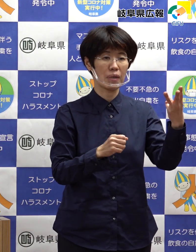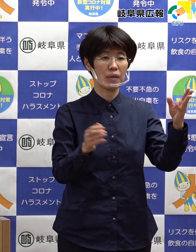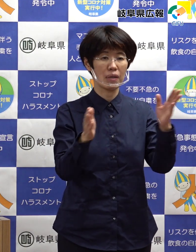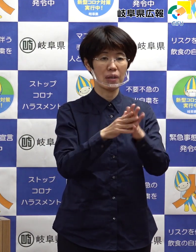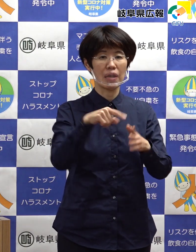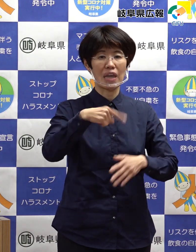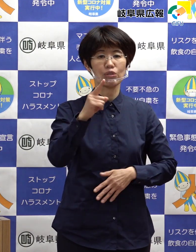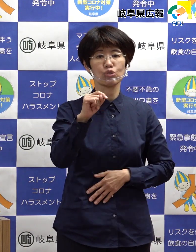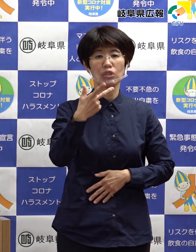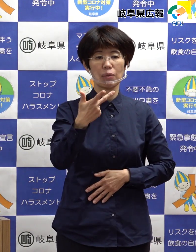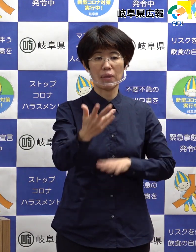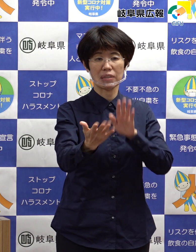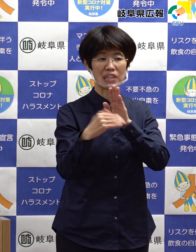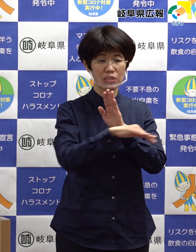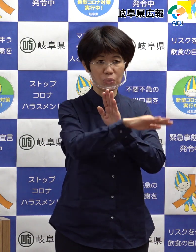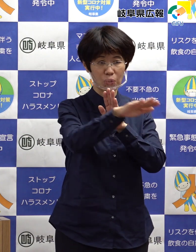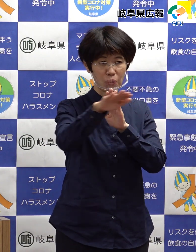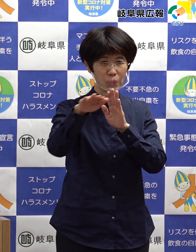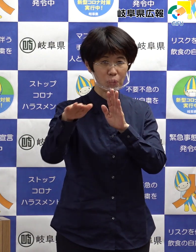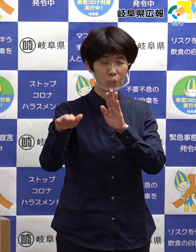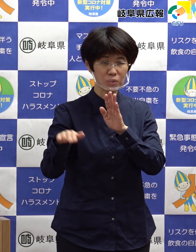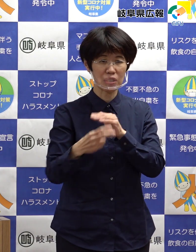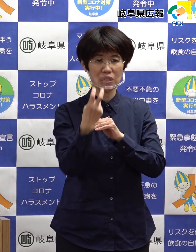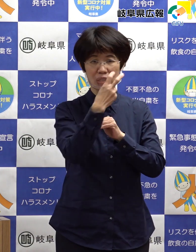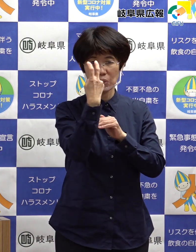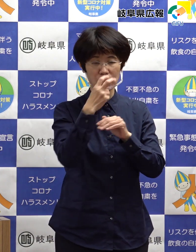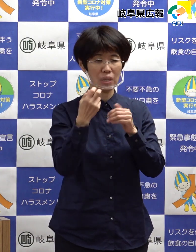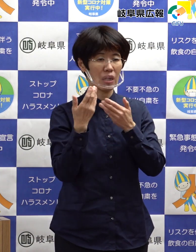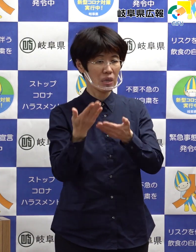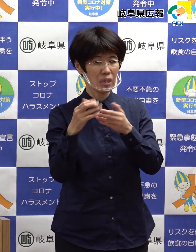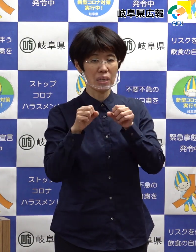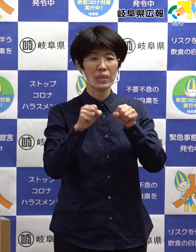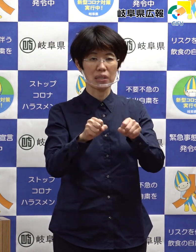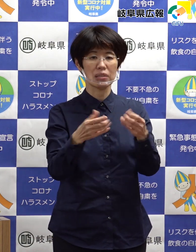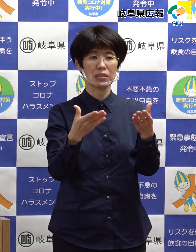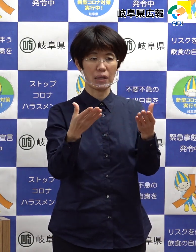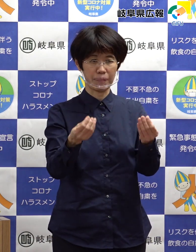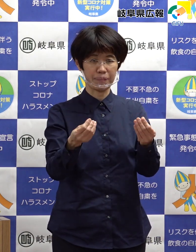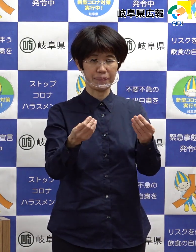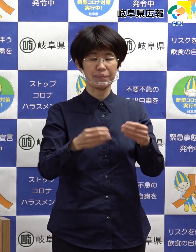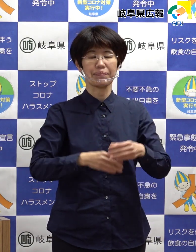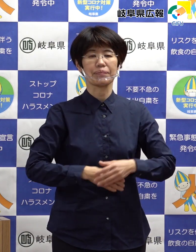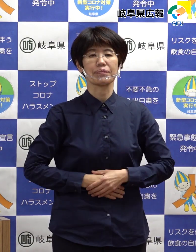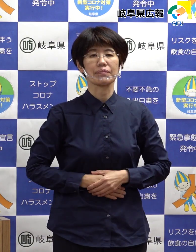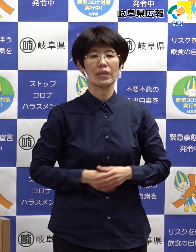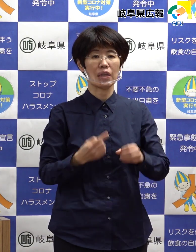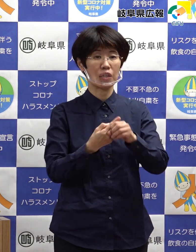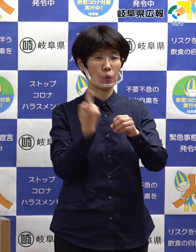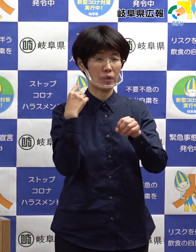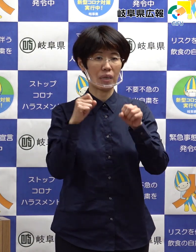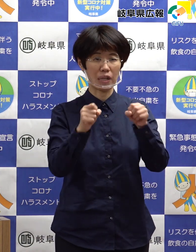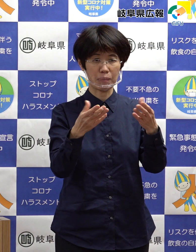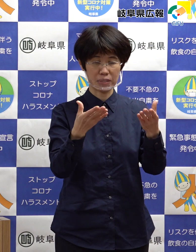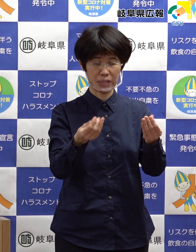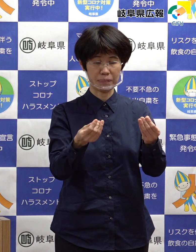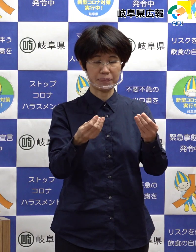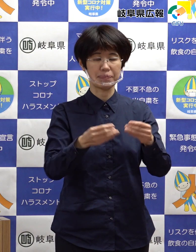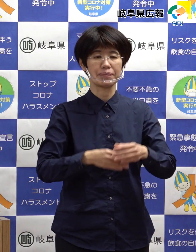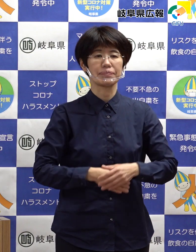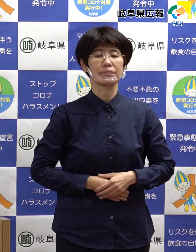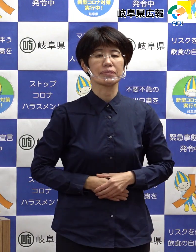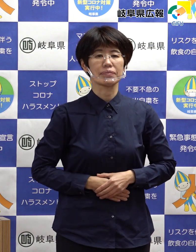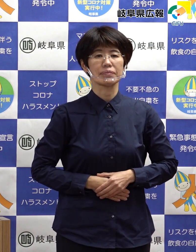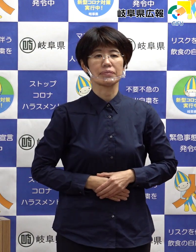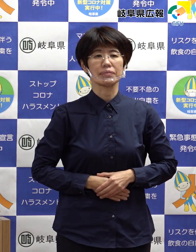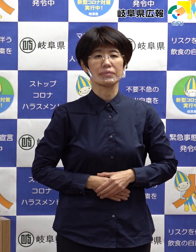117名を対象に、聞き取り調査やってますね。去年ですけどね。これ